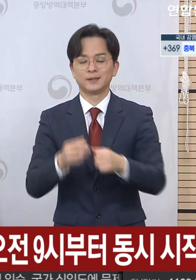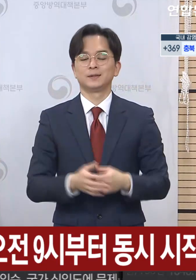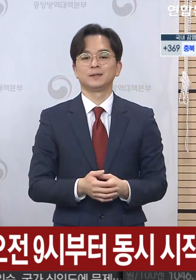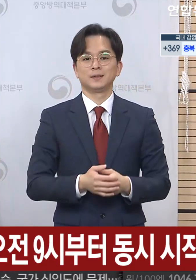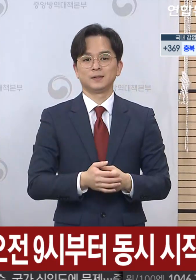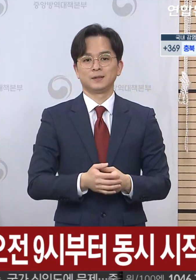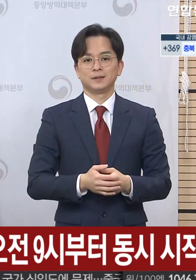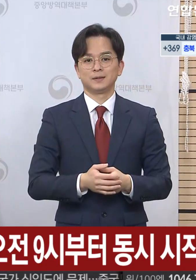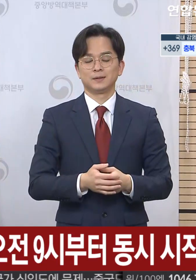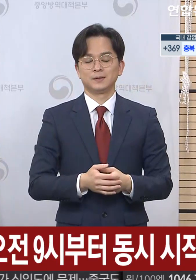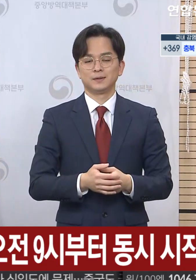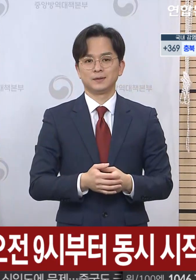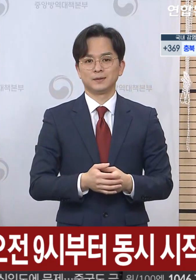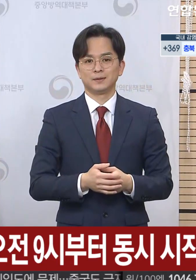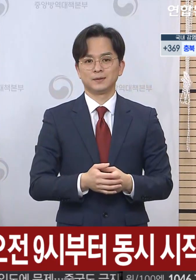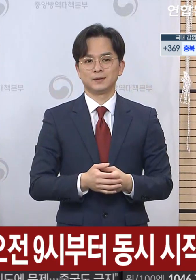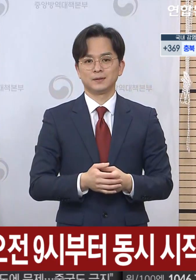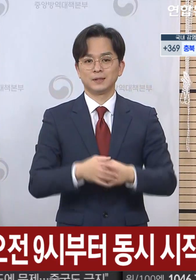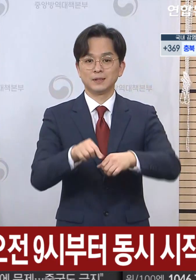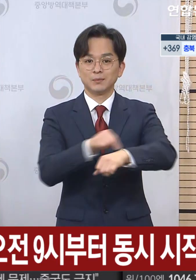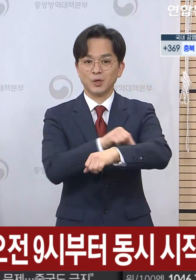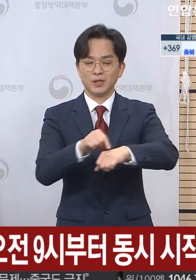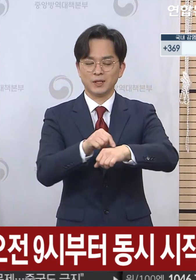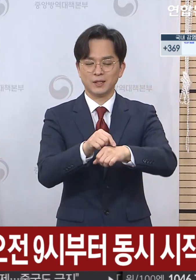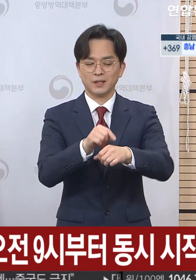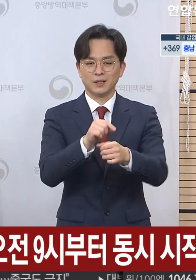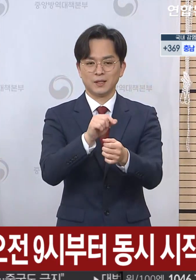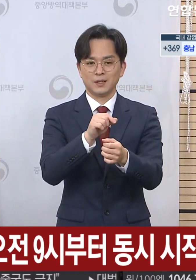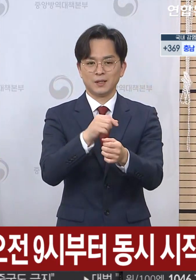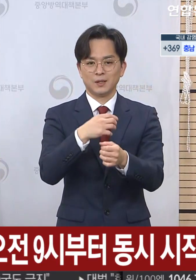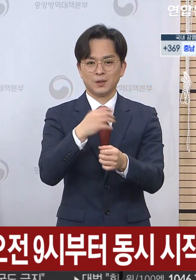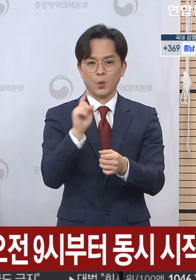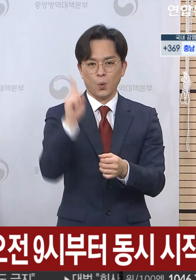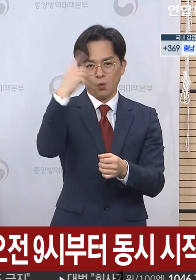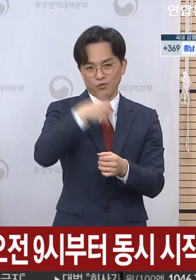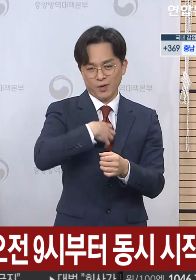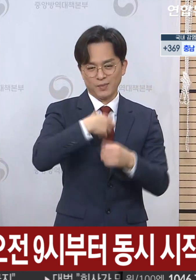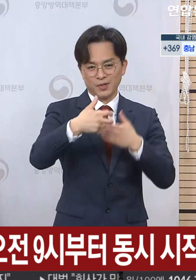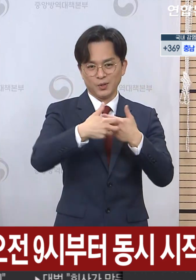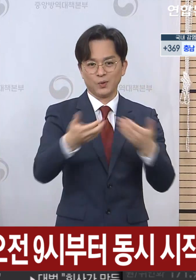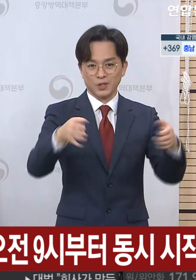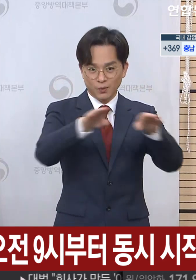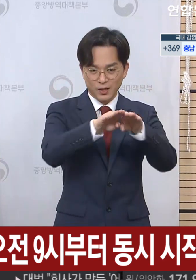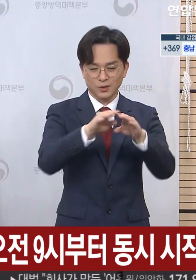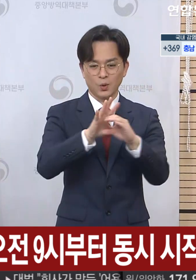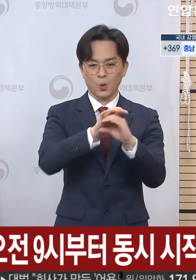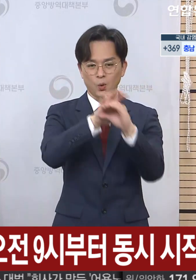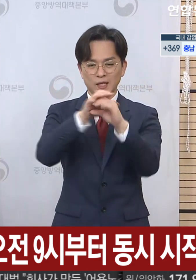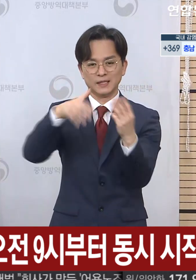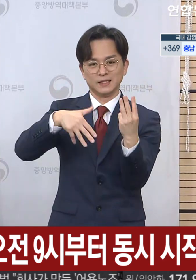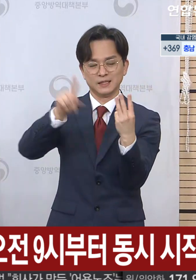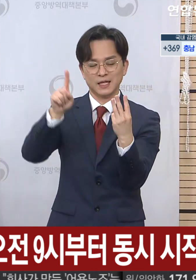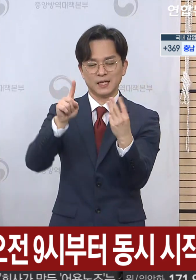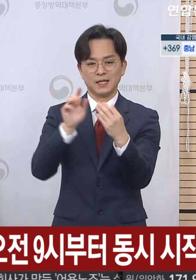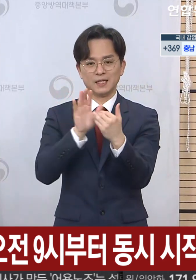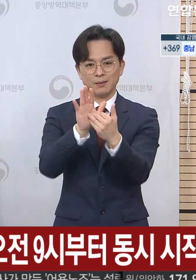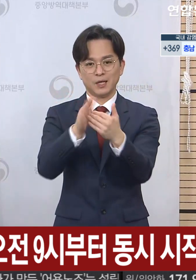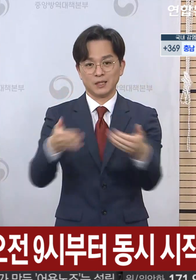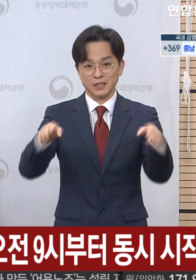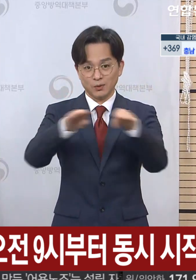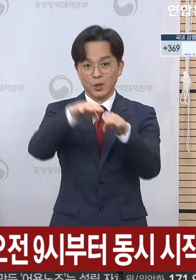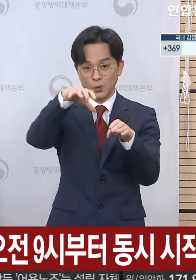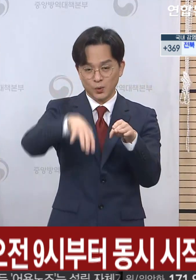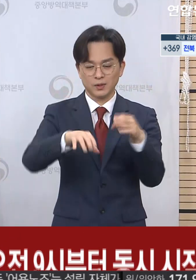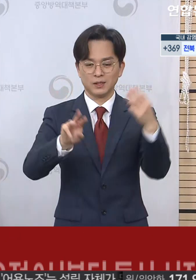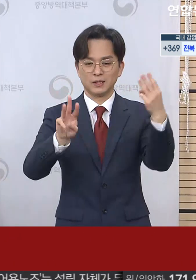중증 환자가 많이 방문하는 고위험 의료기관과 코로나19 1차 대응 요원에 대해서는 3월 초부터 접종을 받으실